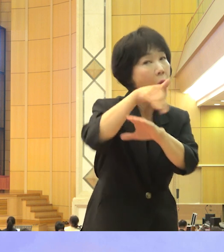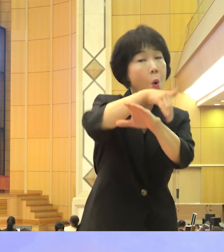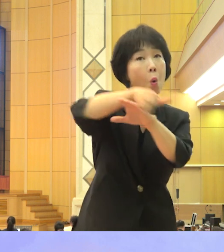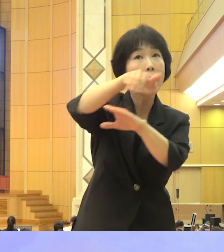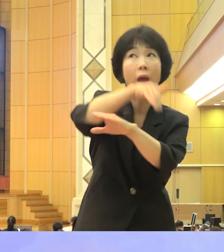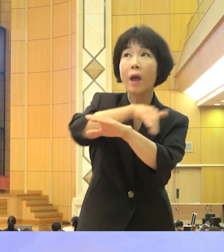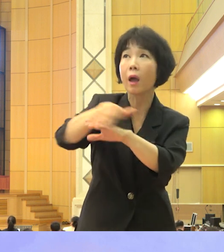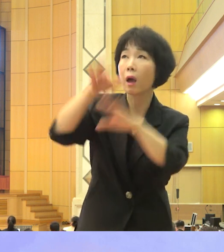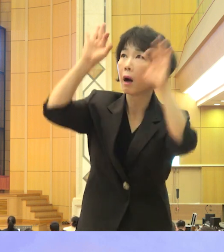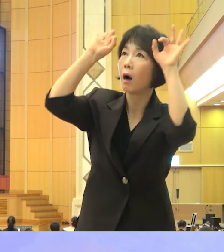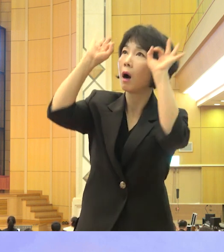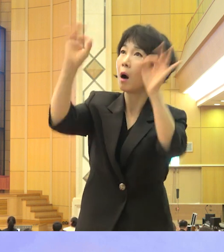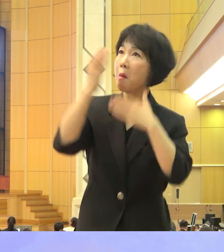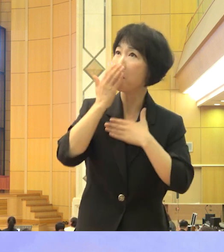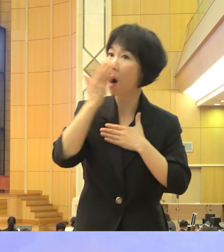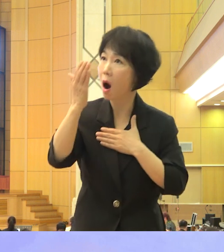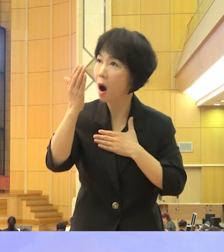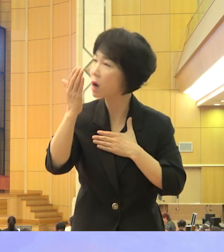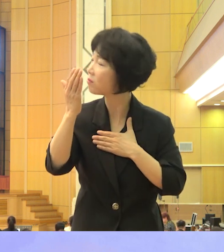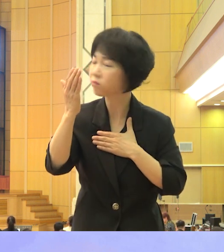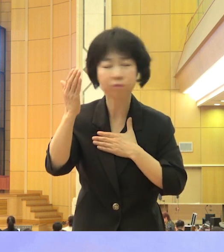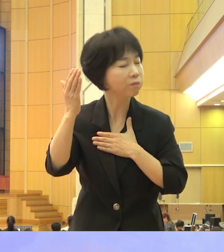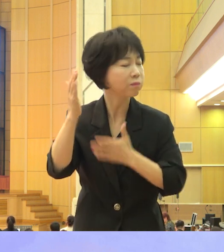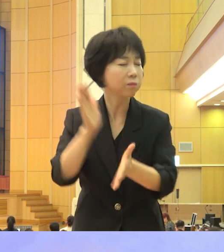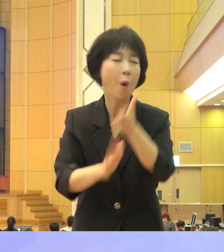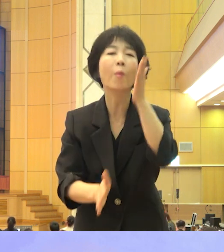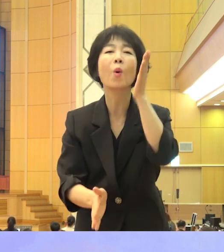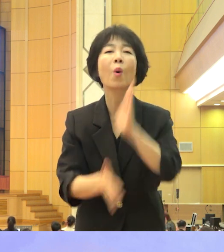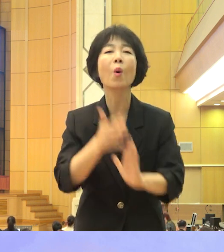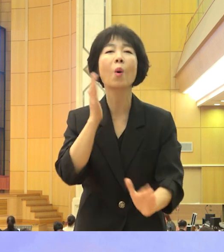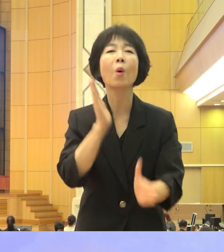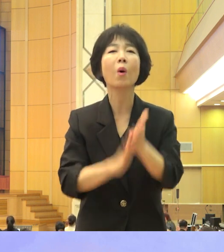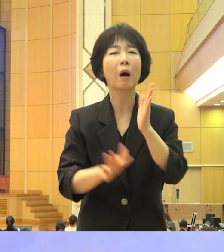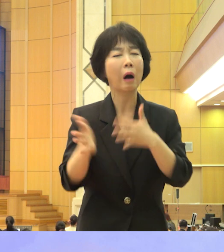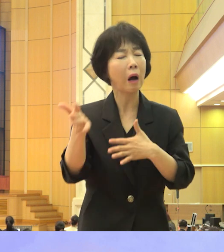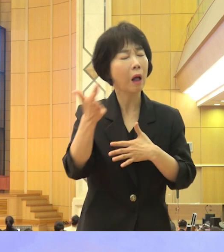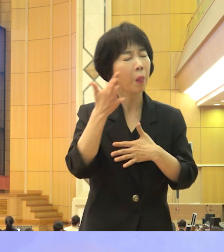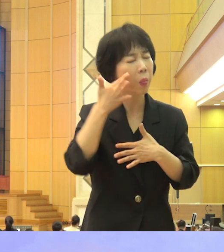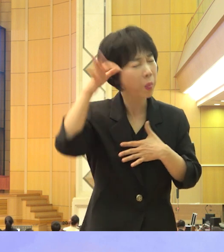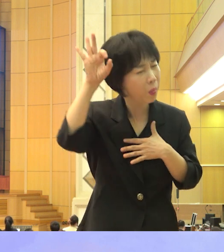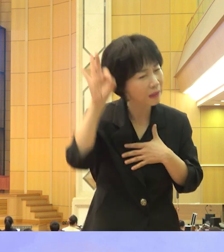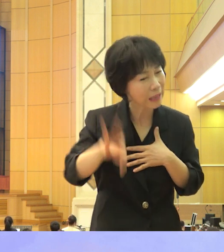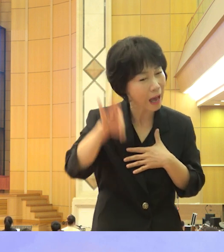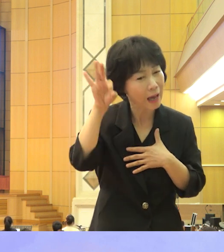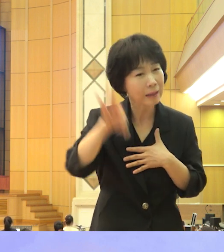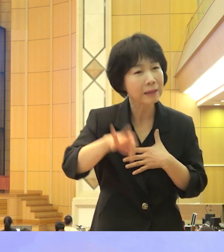크신 계획 다 볼 수도 없고